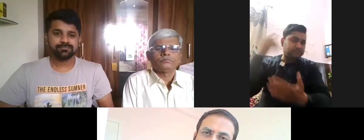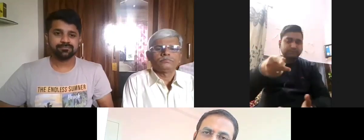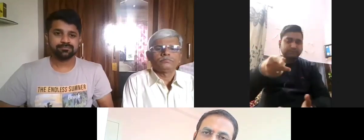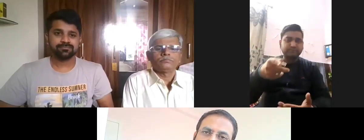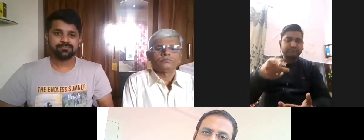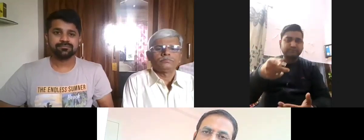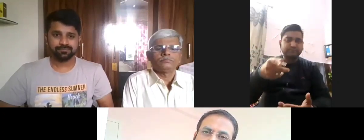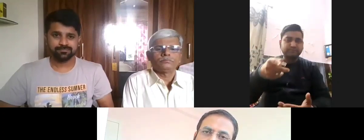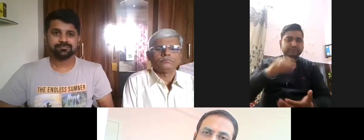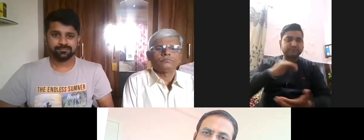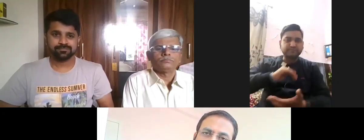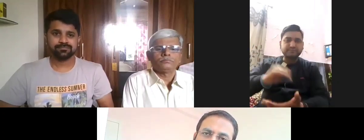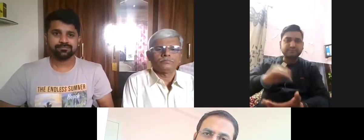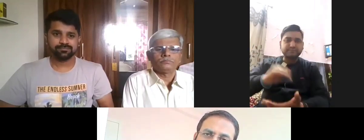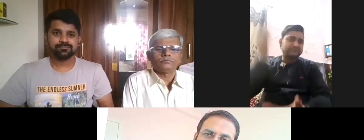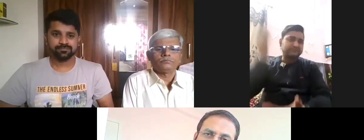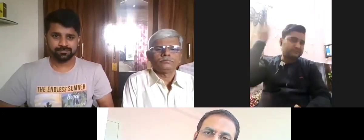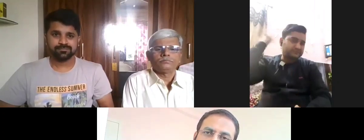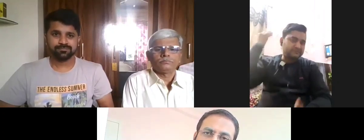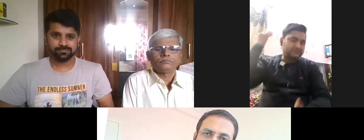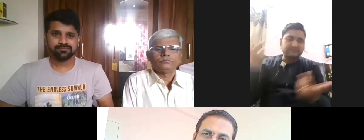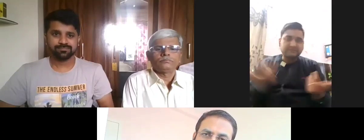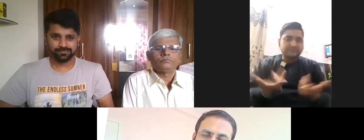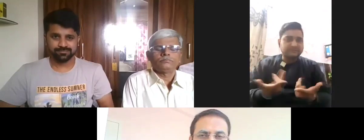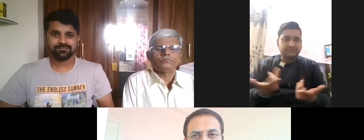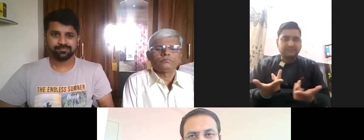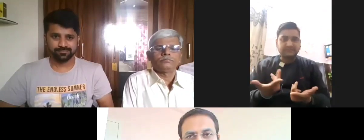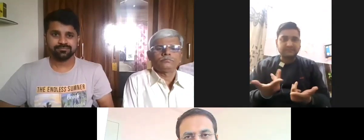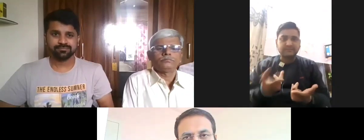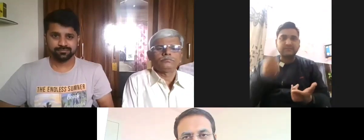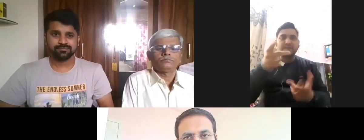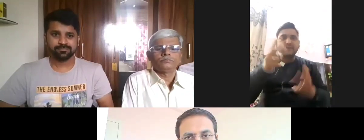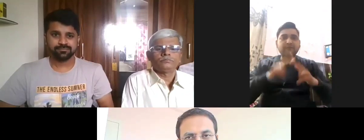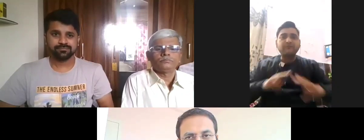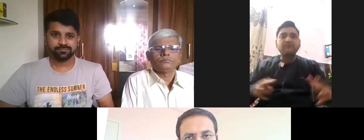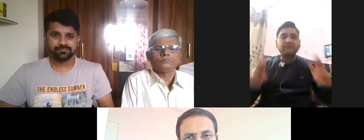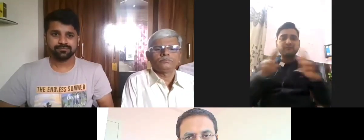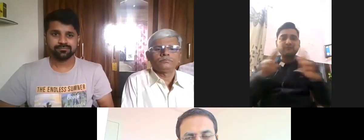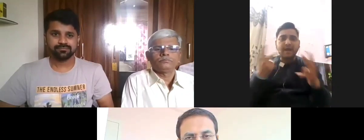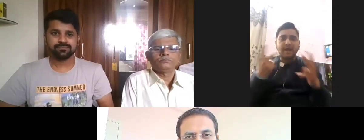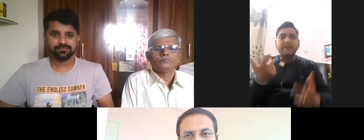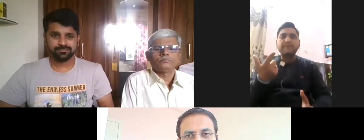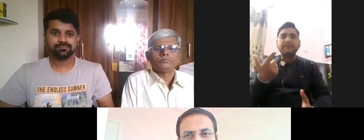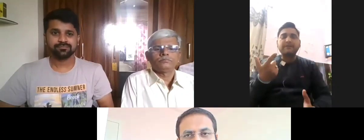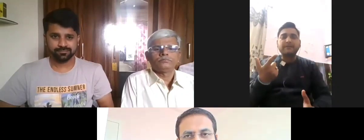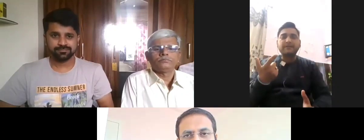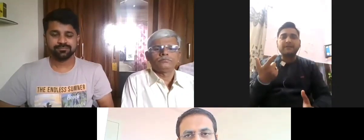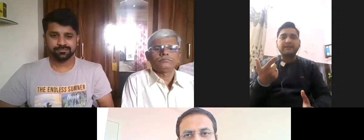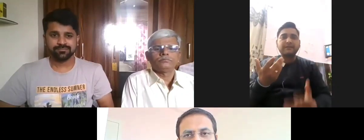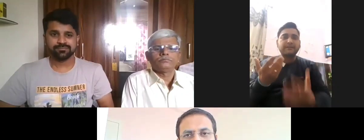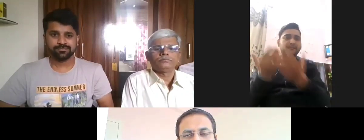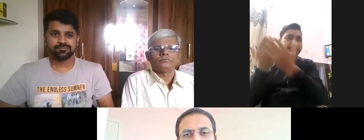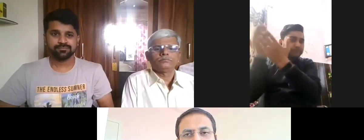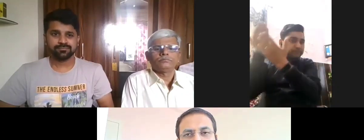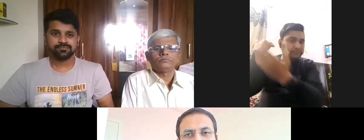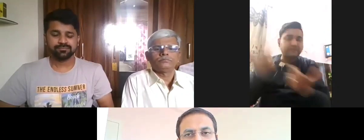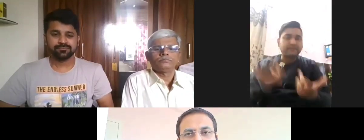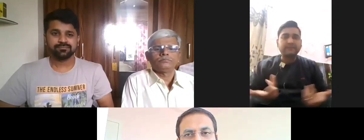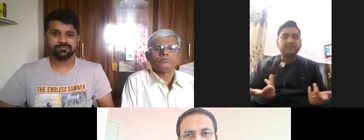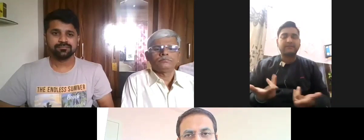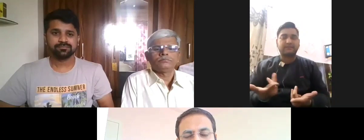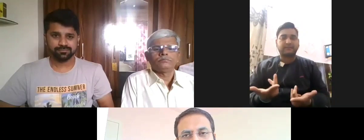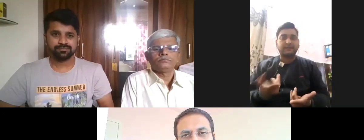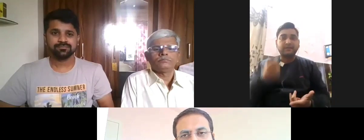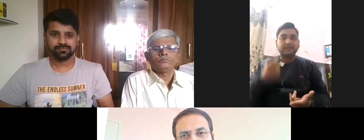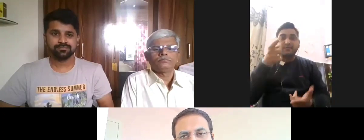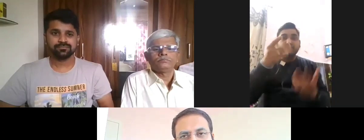घर में कौन कौन है, आपका बैकग्राउंड क्या है, और इसके उसके साथ हमें बताएं कि आपका